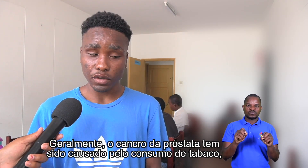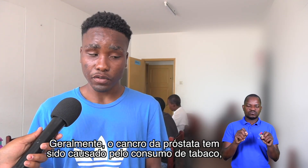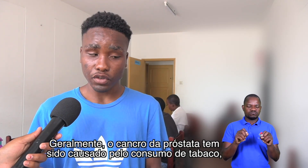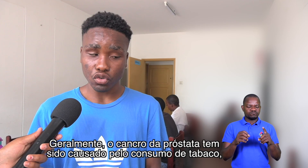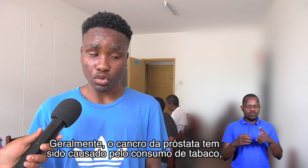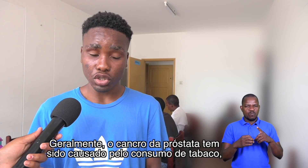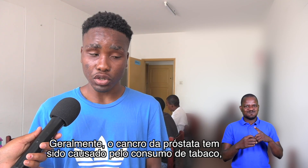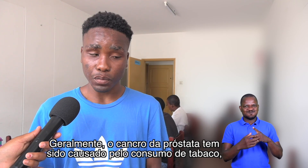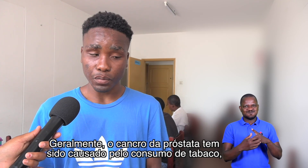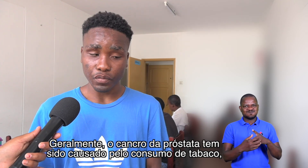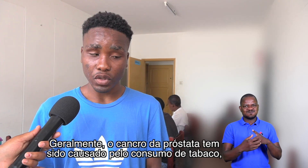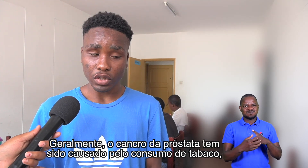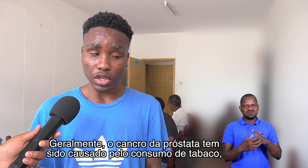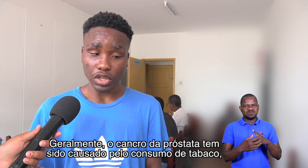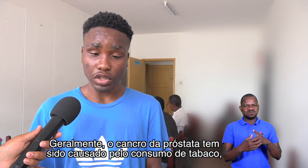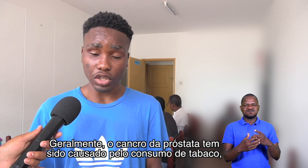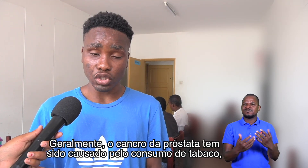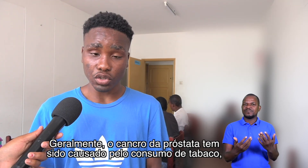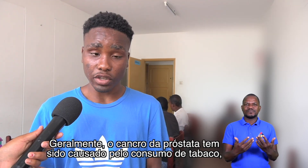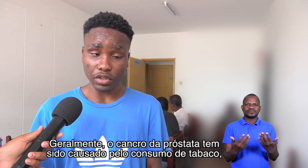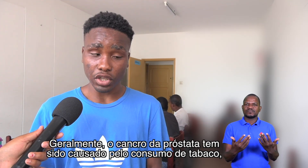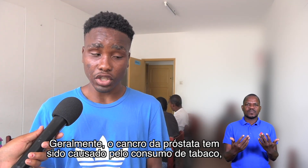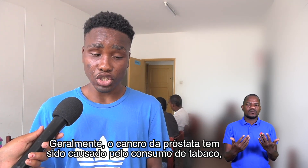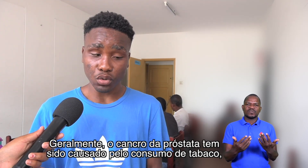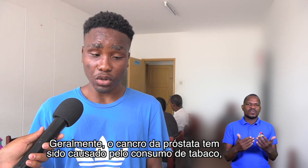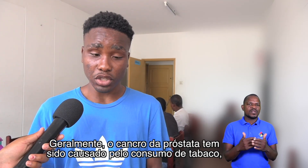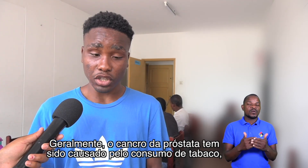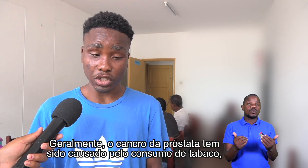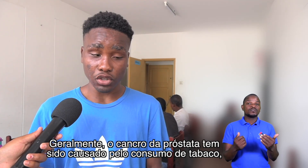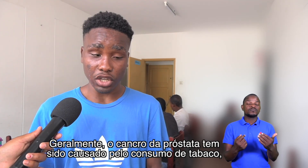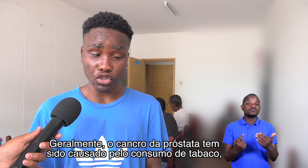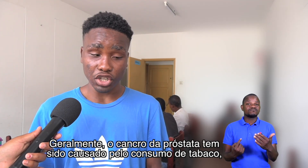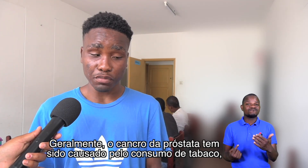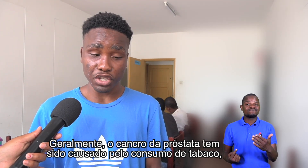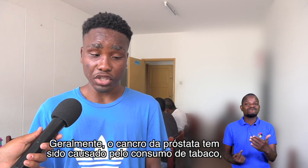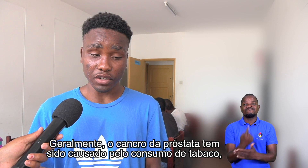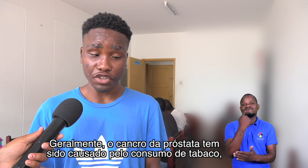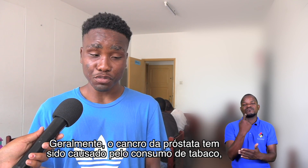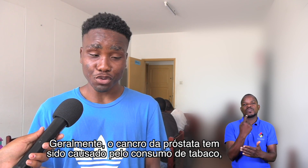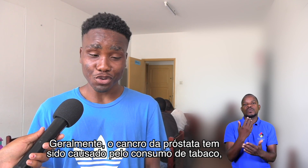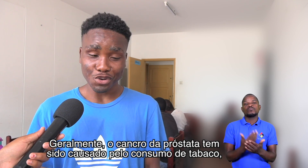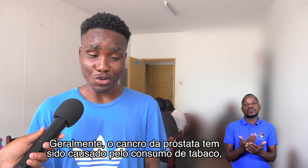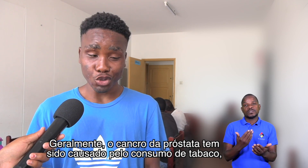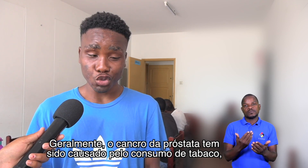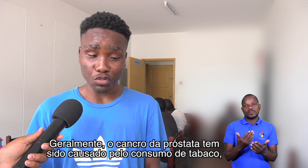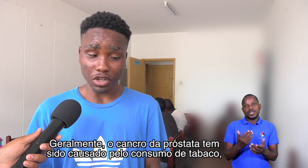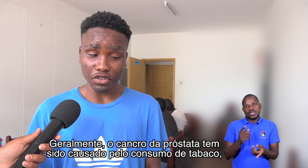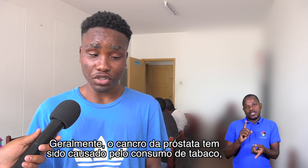tem feito, como dizer, tem sido causado geralmente talvez por consumo talvez